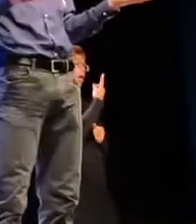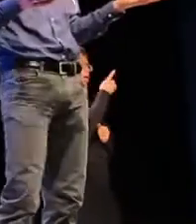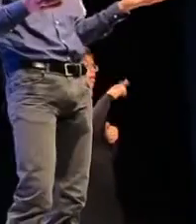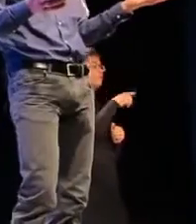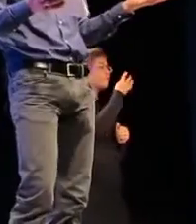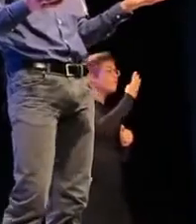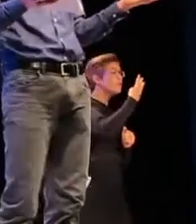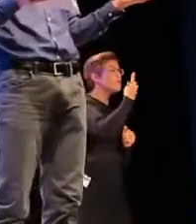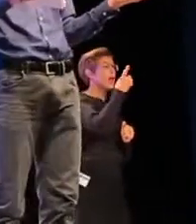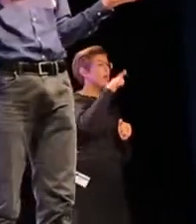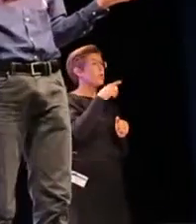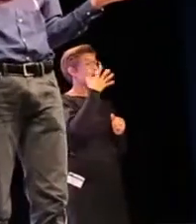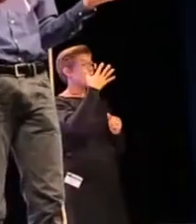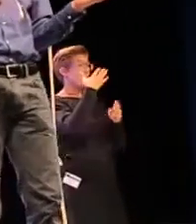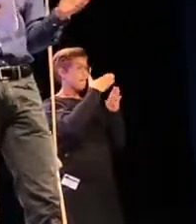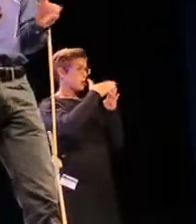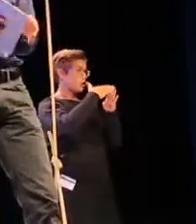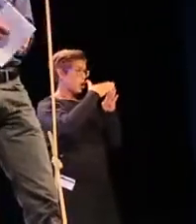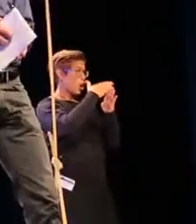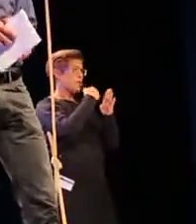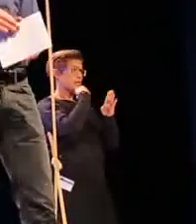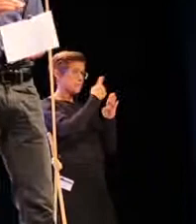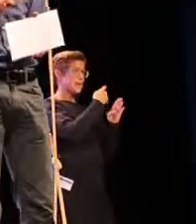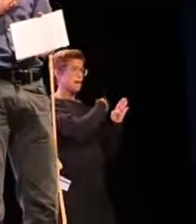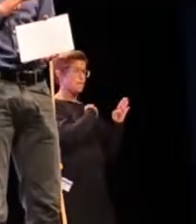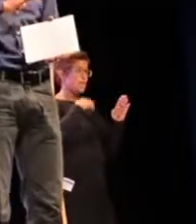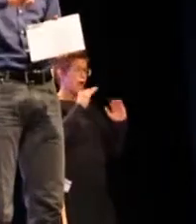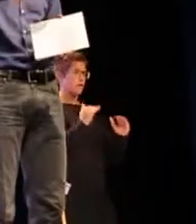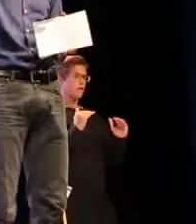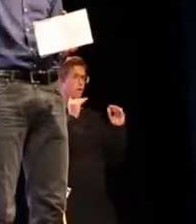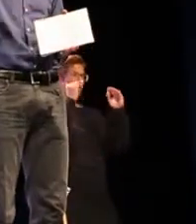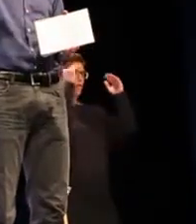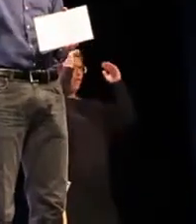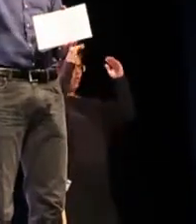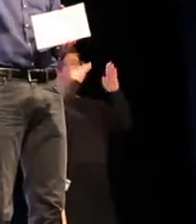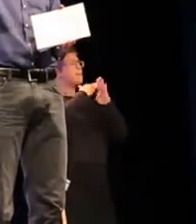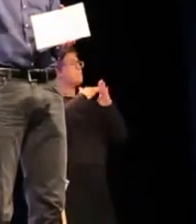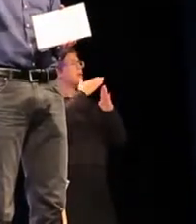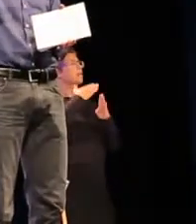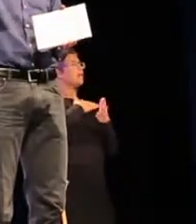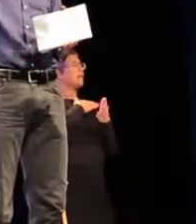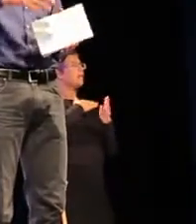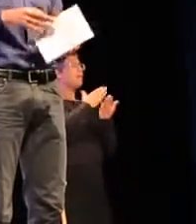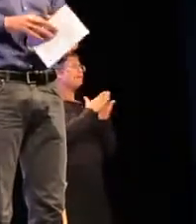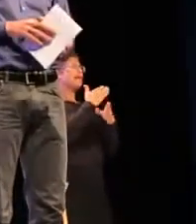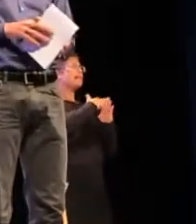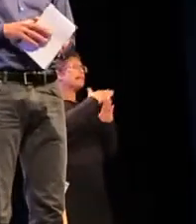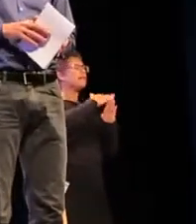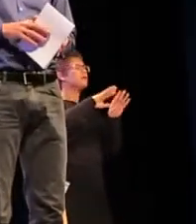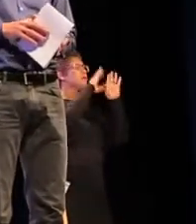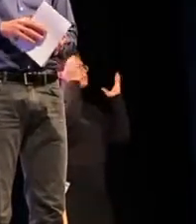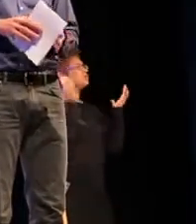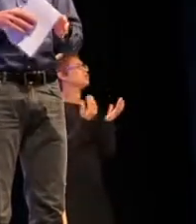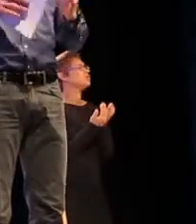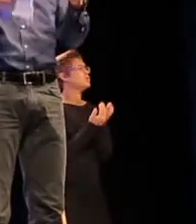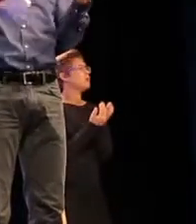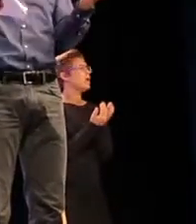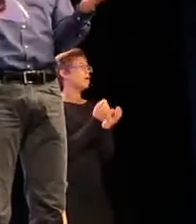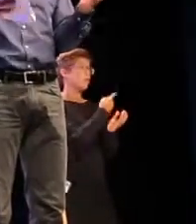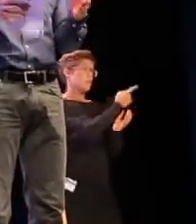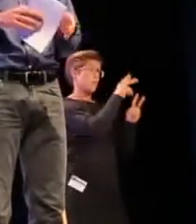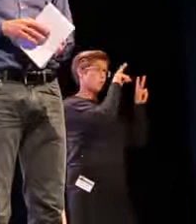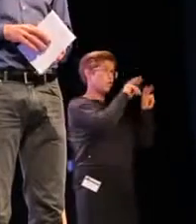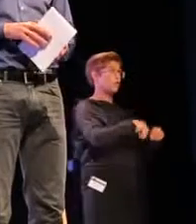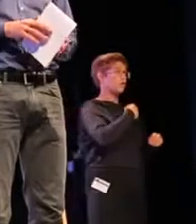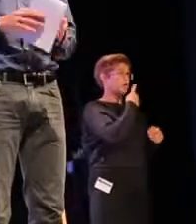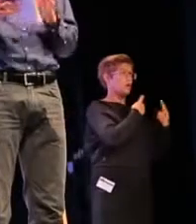Vissa forskare menar till och med redan 2 grader. Vi vet att vi följer en väg som enligt IPCC tar oss till